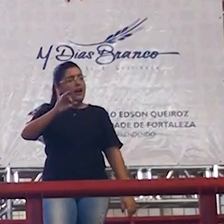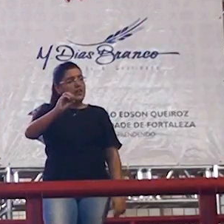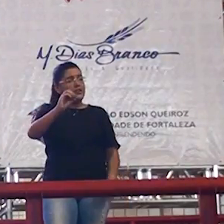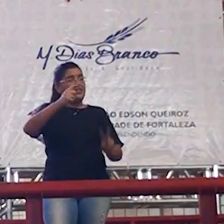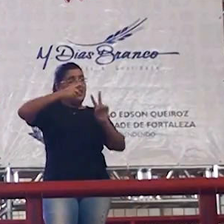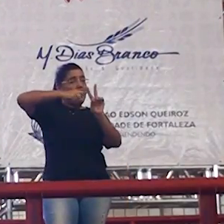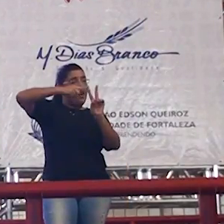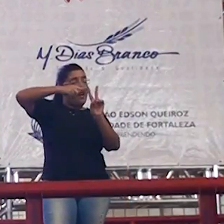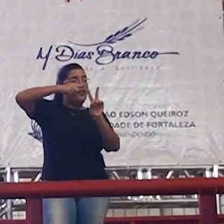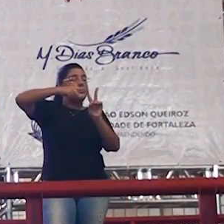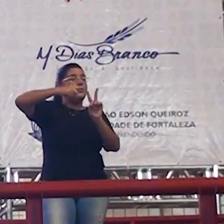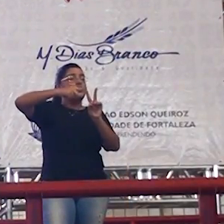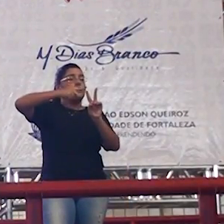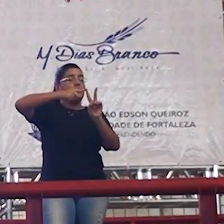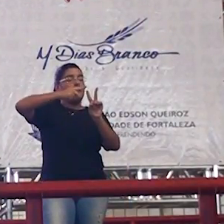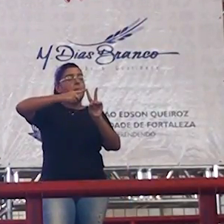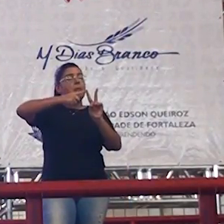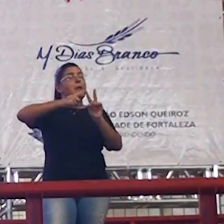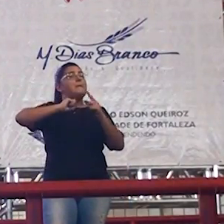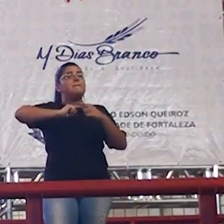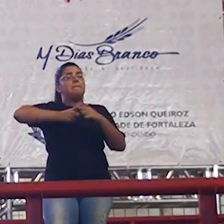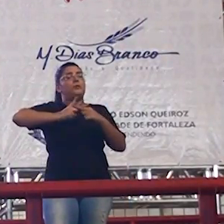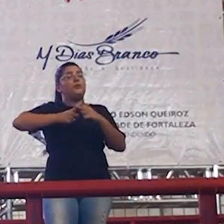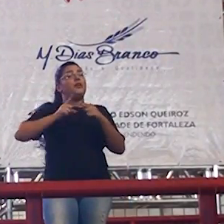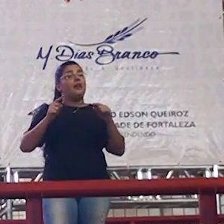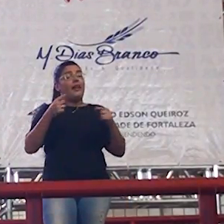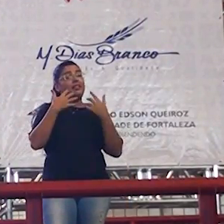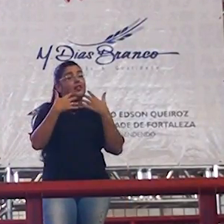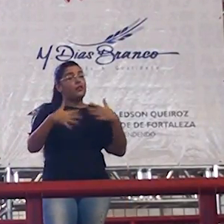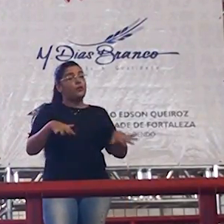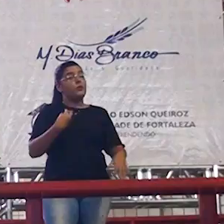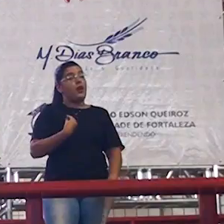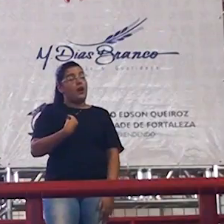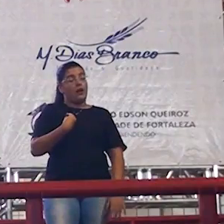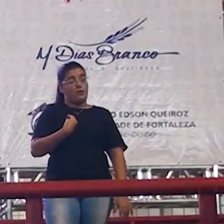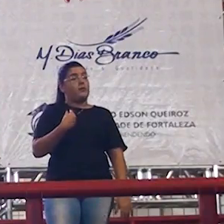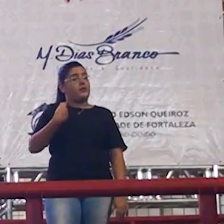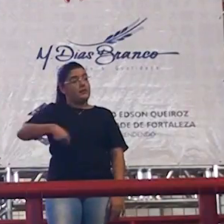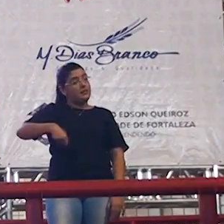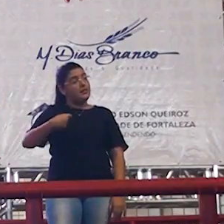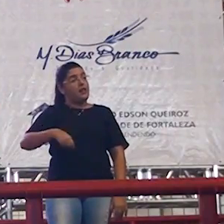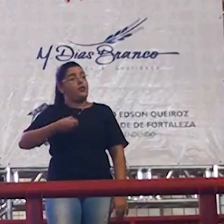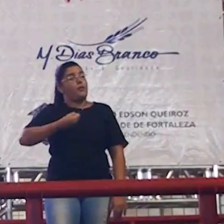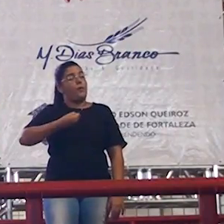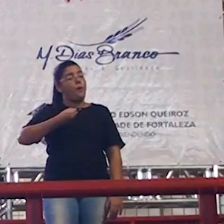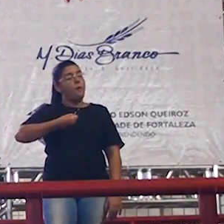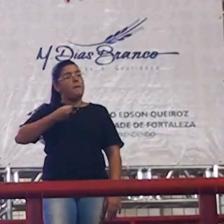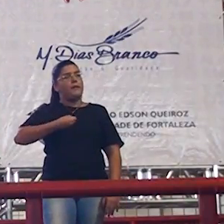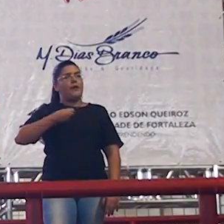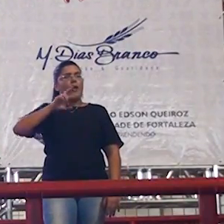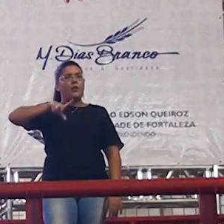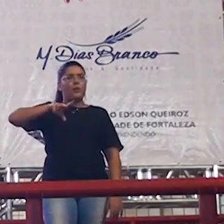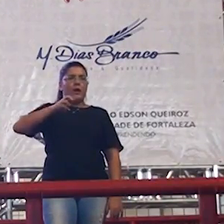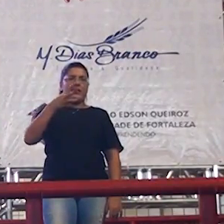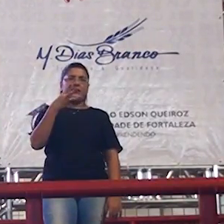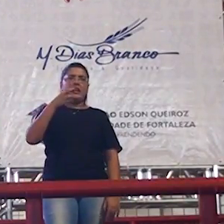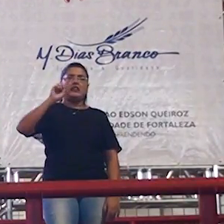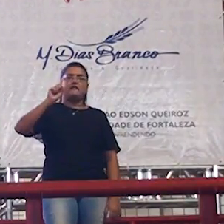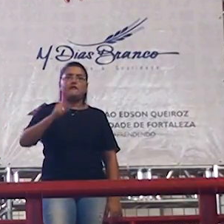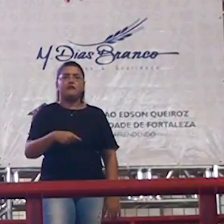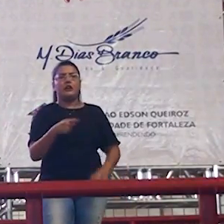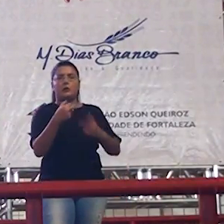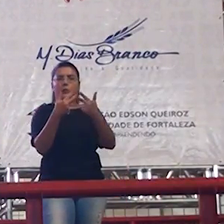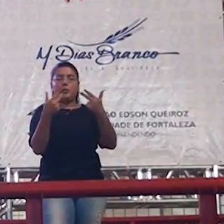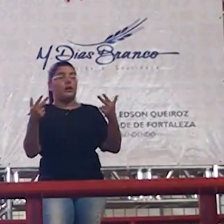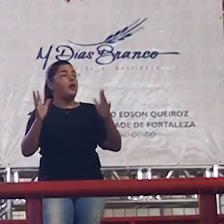problema. Porque ele quer um R o quê? Natural. Ele não quer um R decimal. Ele não